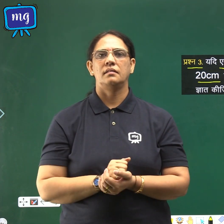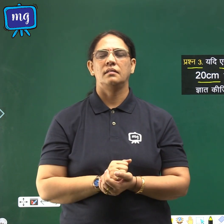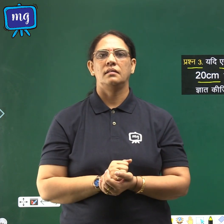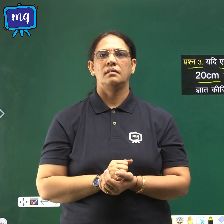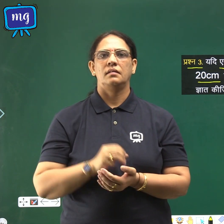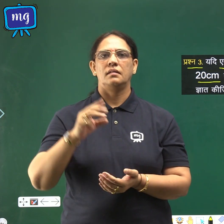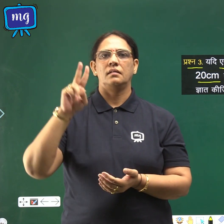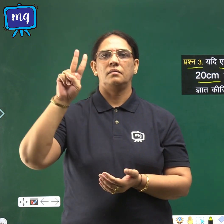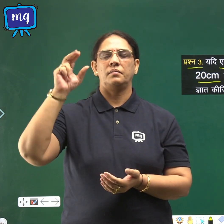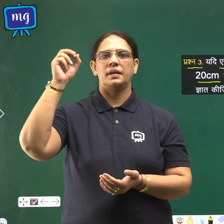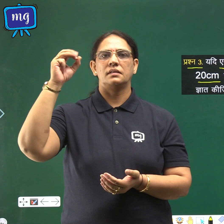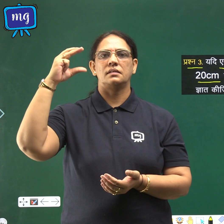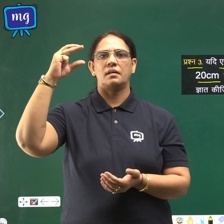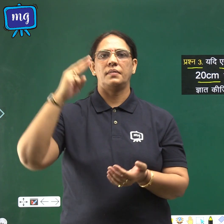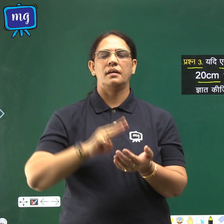20 सेमी